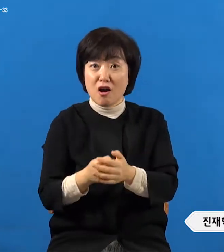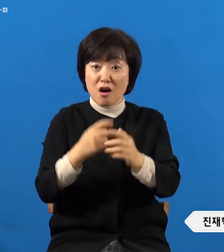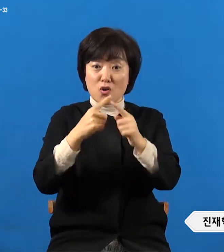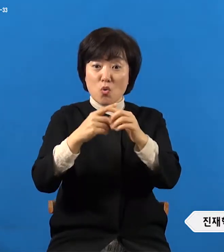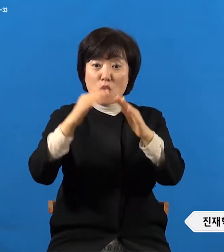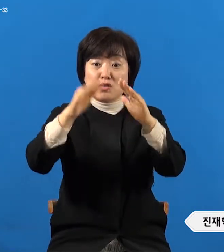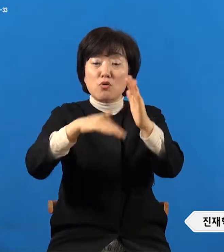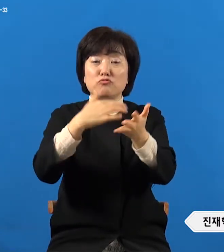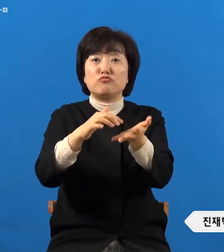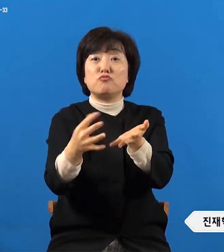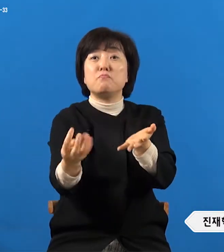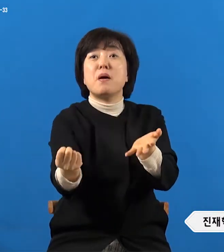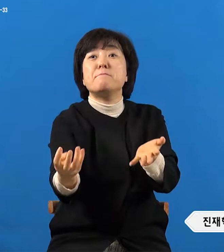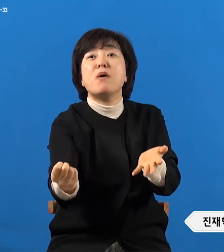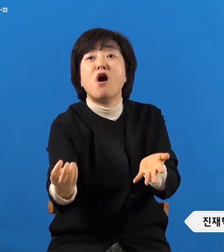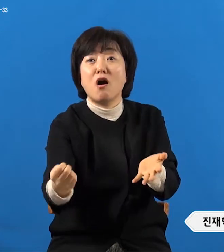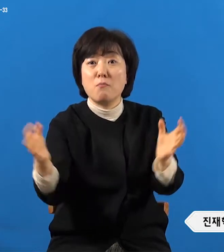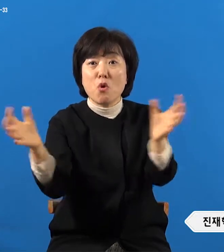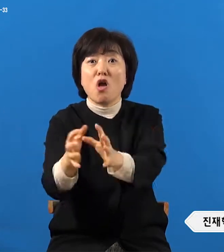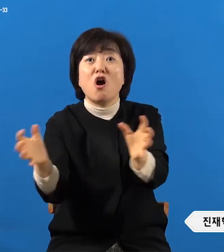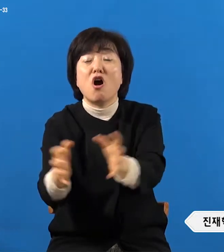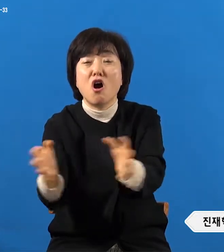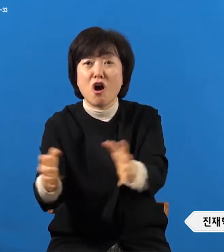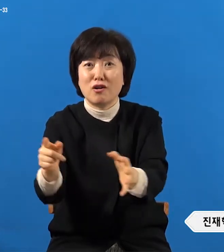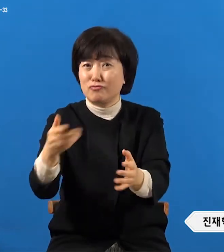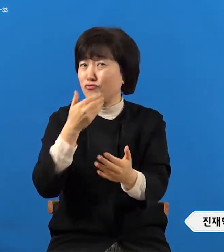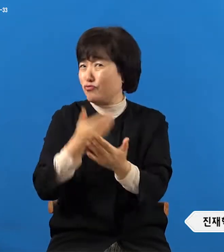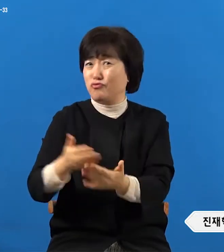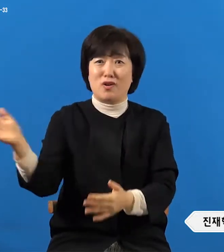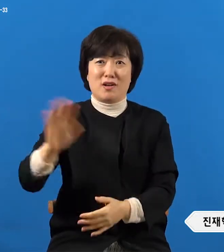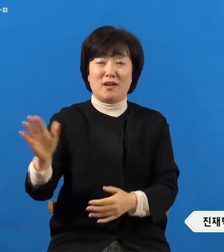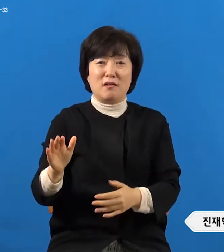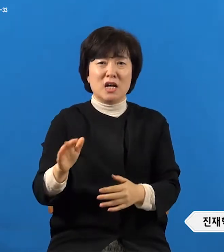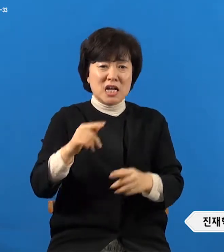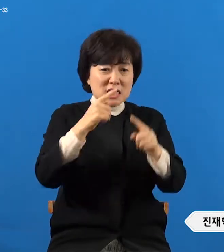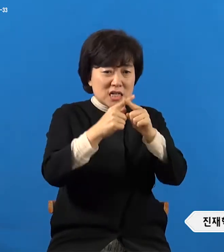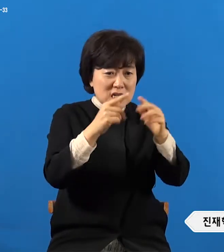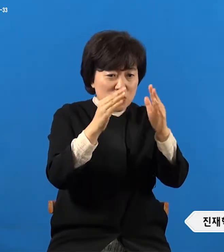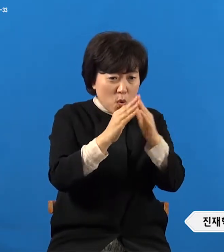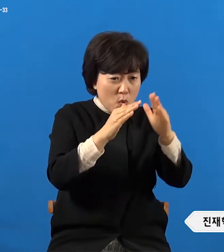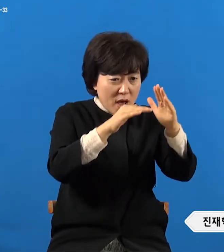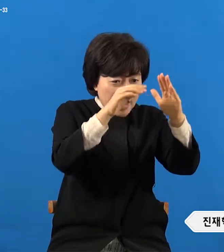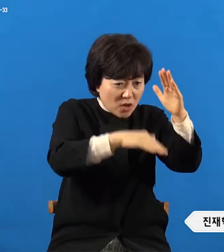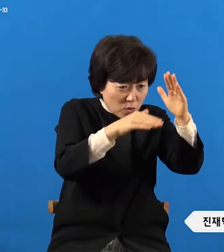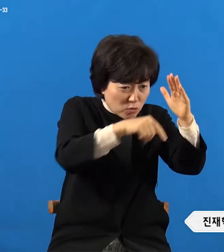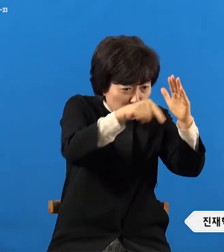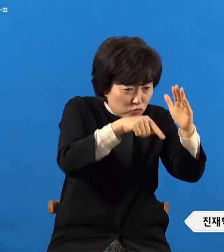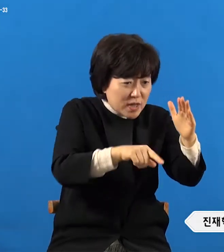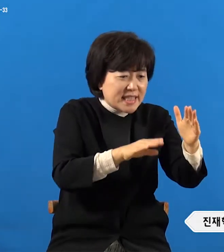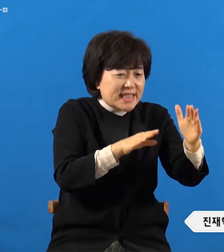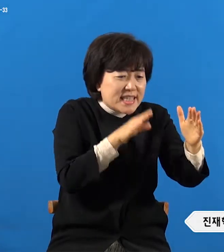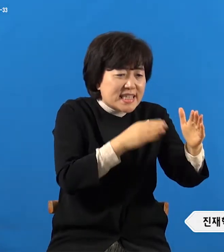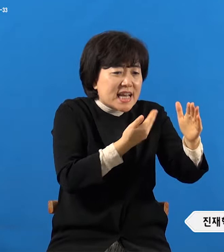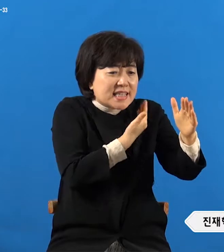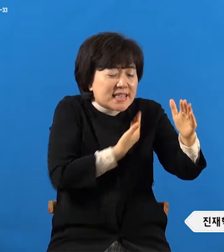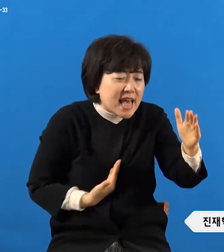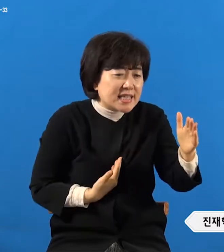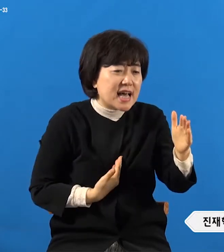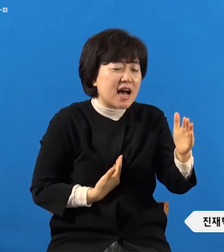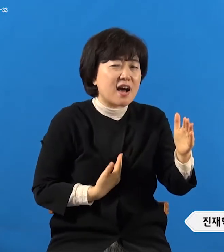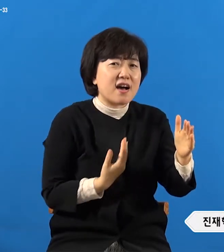것이 중요한 것이 아니라 몇 명이나 그리스도의 제자가 있느냐가 더 중요한